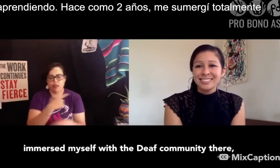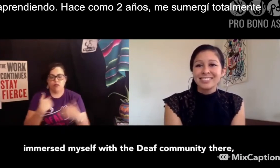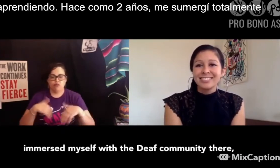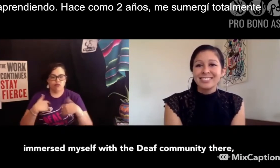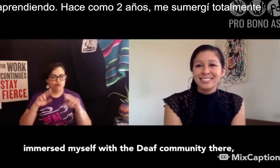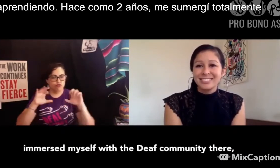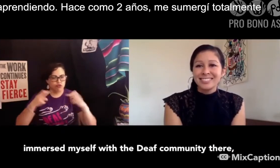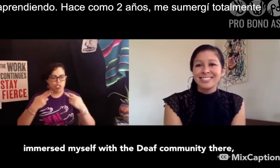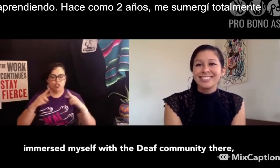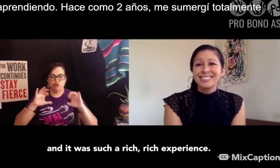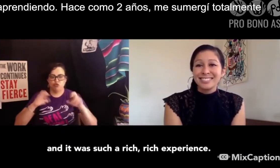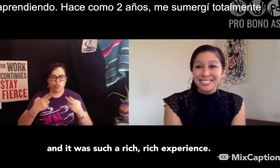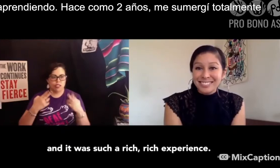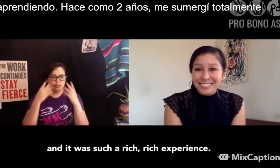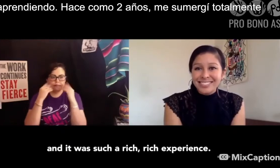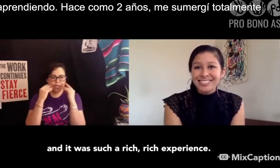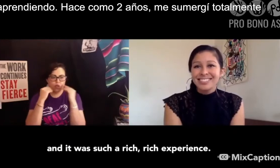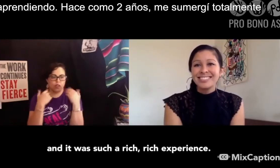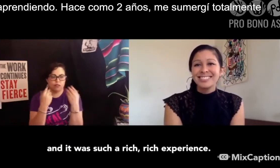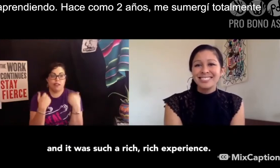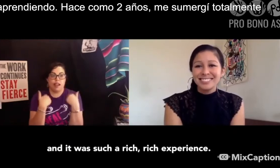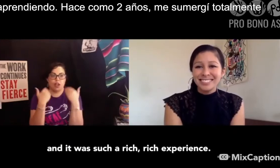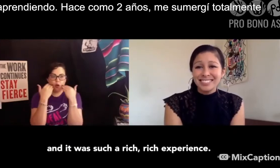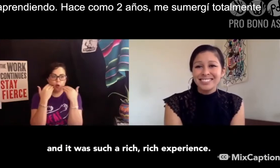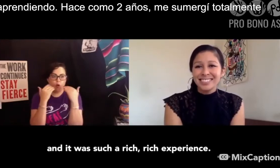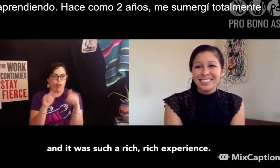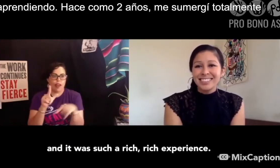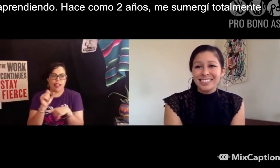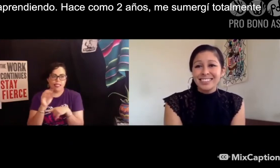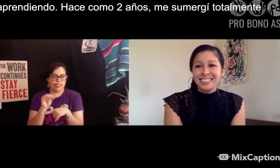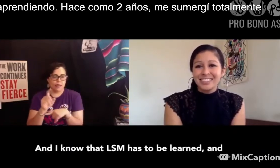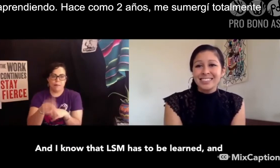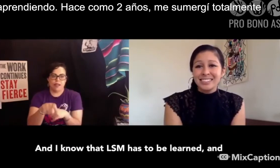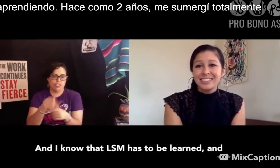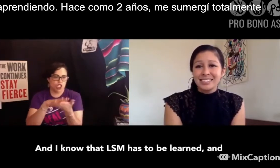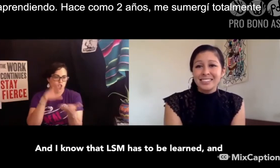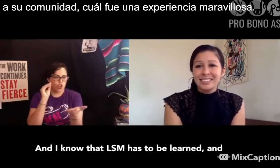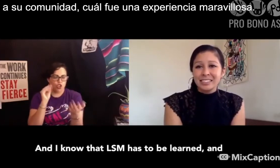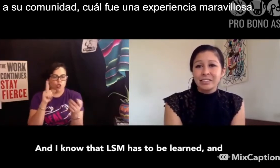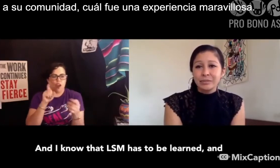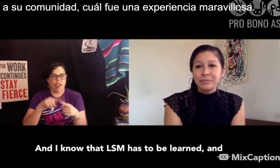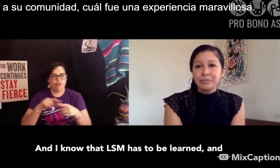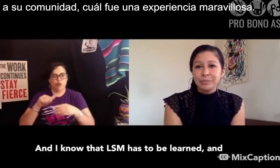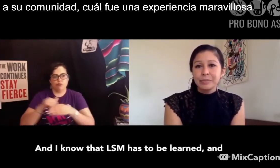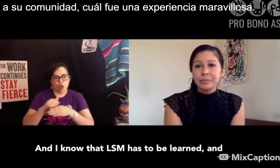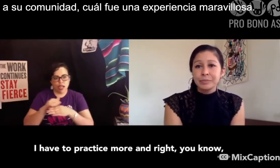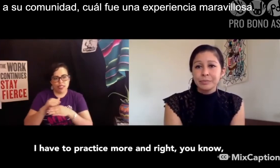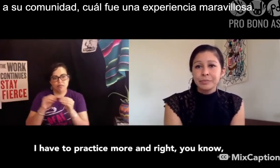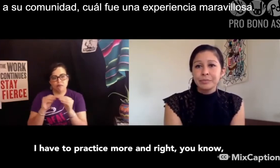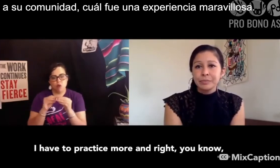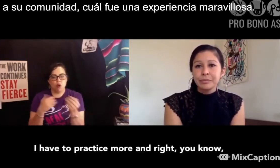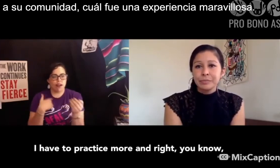estado aprendiendo. Hace como 2 años me sumergí totalmente a su comunidad,